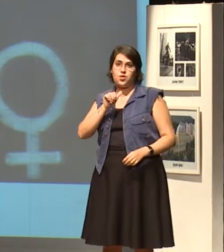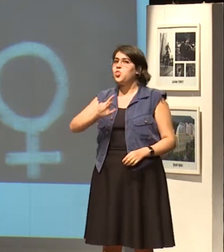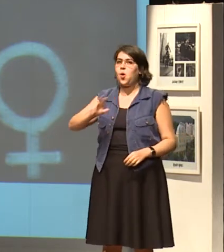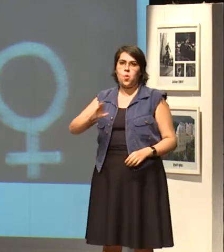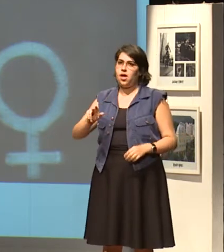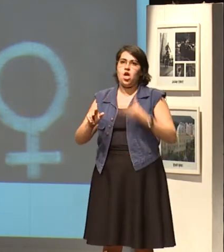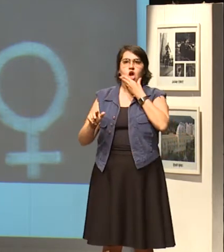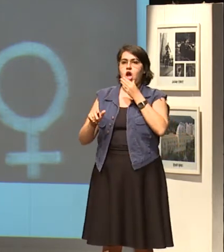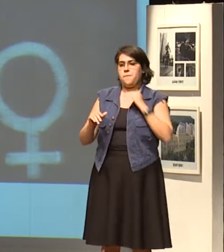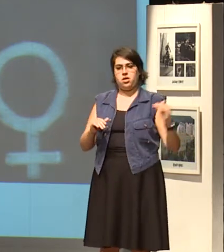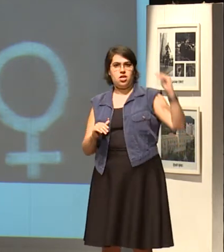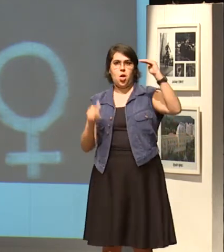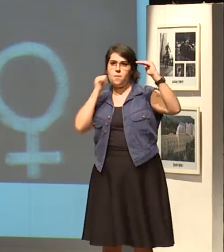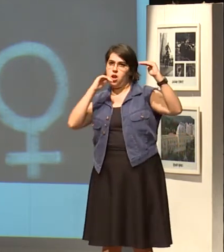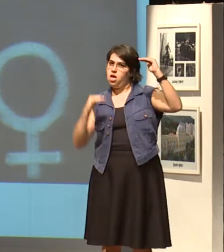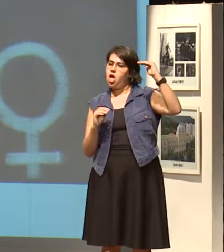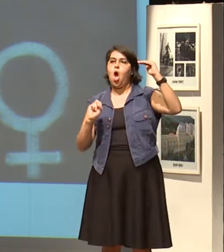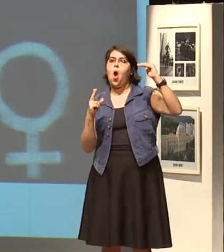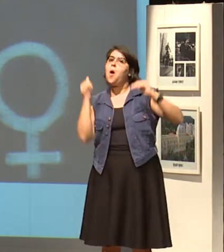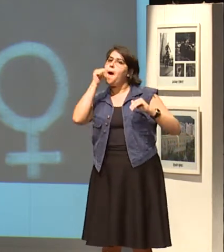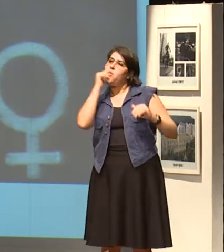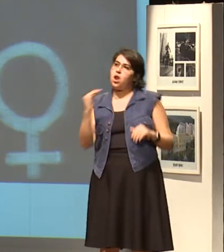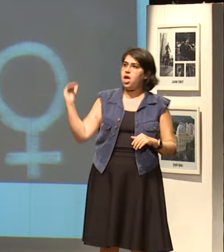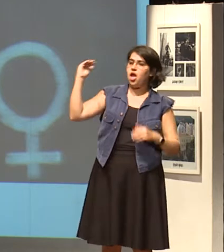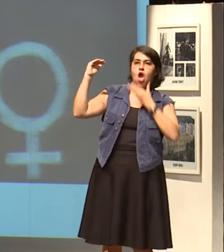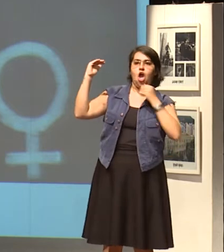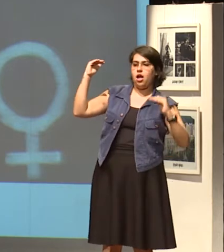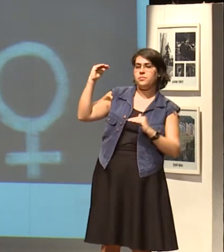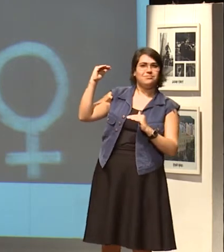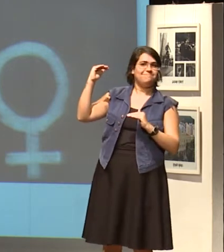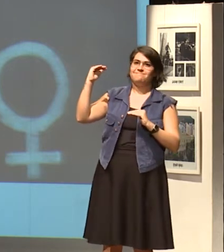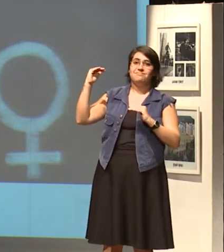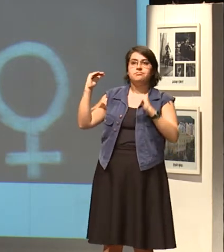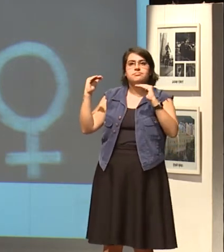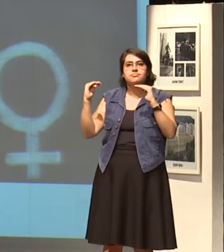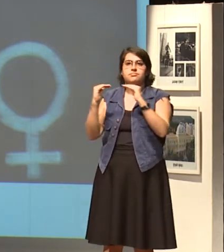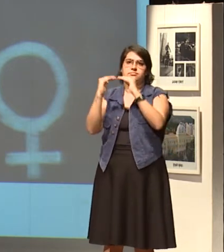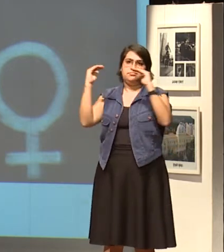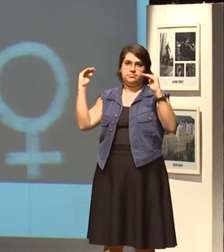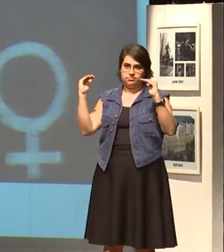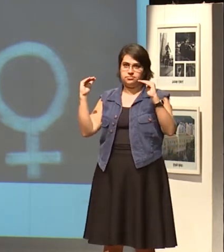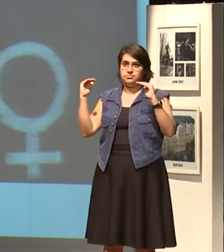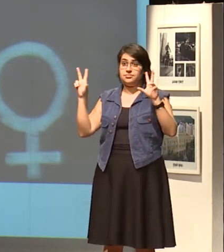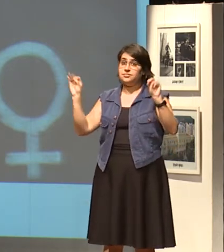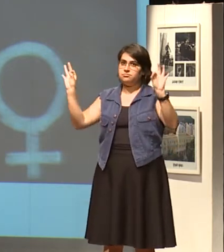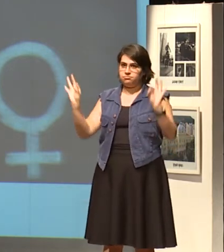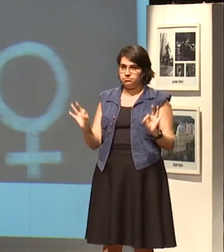equidade entre homens e mulheres. Não é que o homem é superior à mulher ou que a mulher é superior ao homem, não. É uma